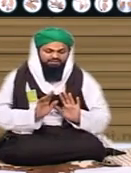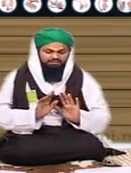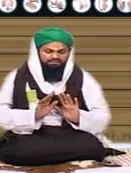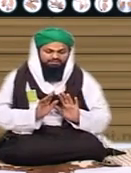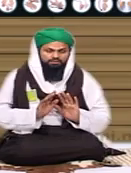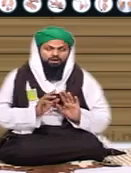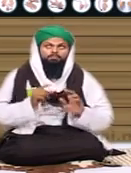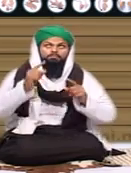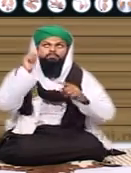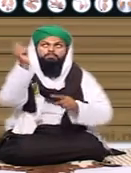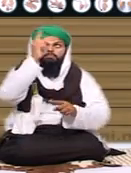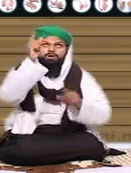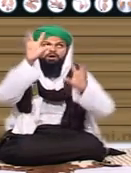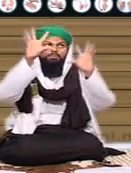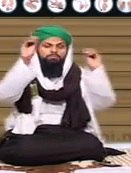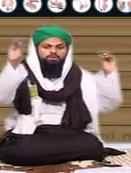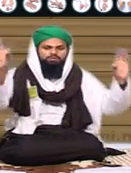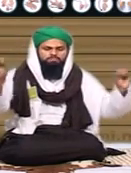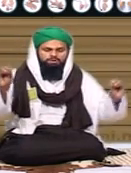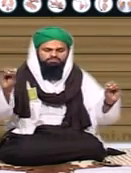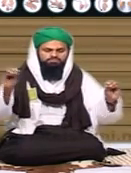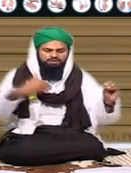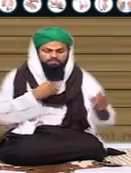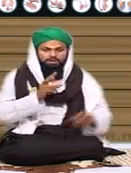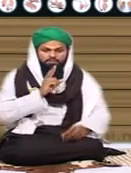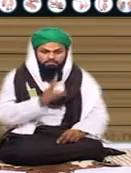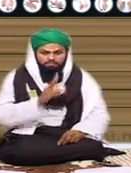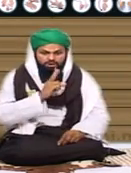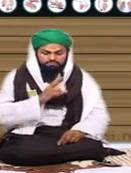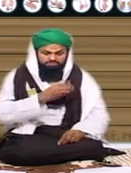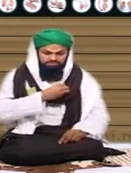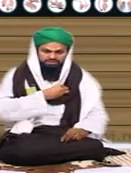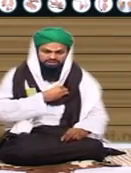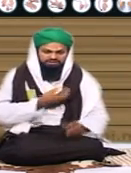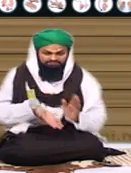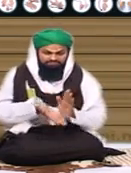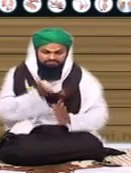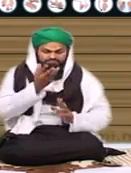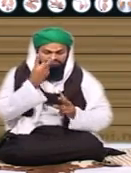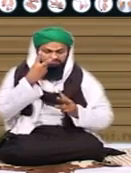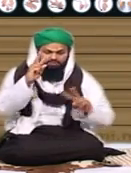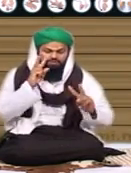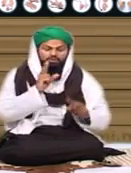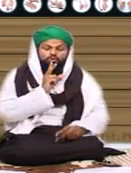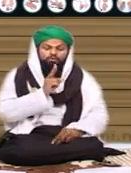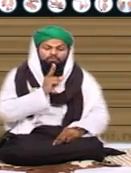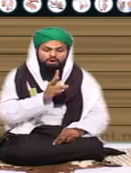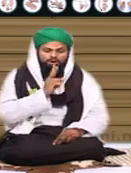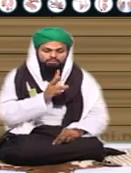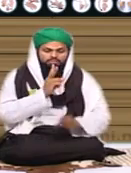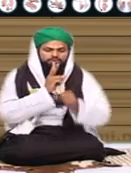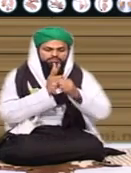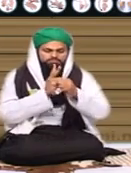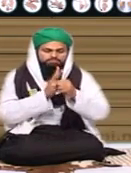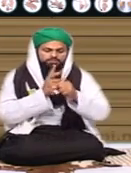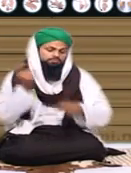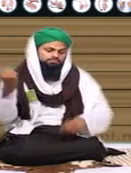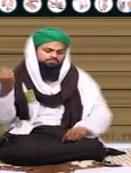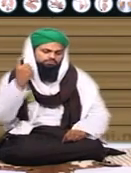سے تکلیف. اور یہ اگر پنکھے بند ہو جائیں اور پھر میں بیان کروں تو پھر مجھے کتنی تکلیف, کیونکہ جب آدمی بولتا